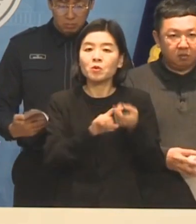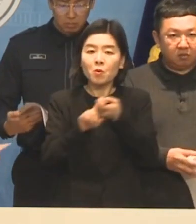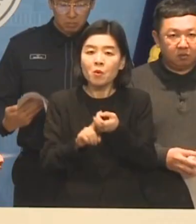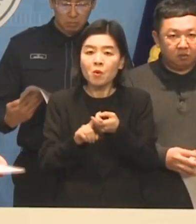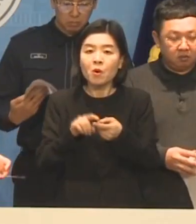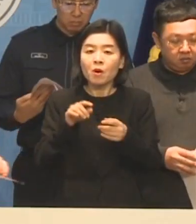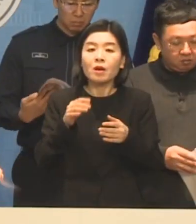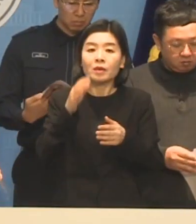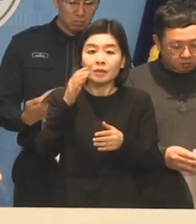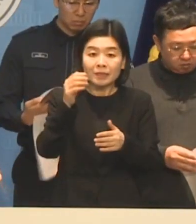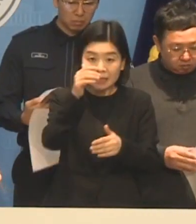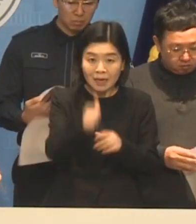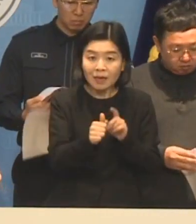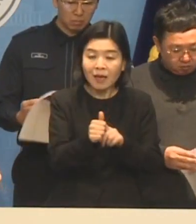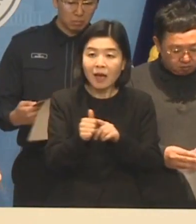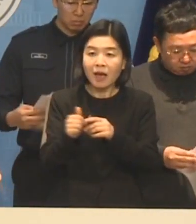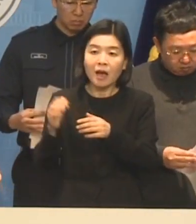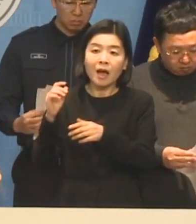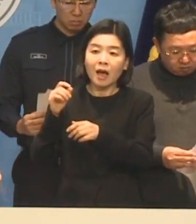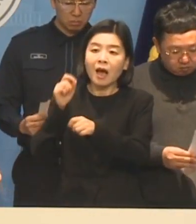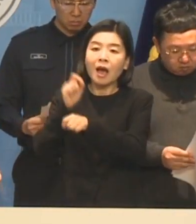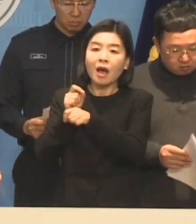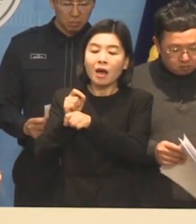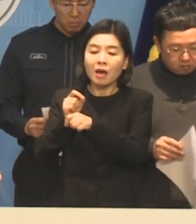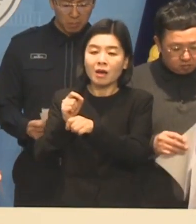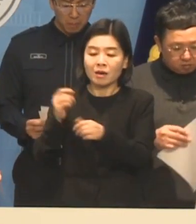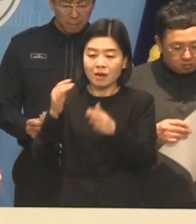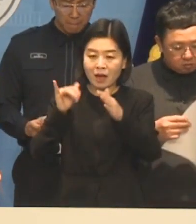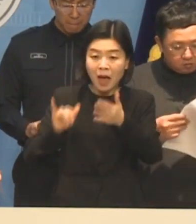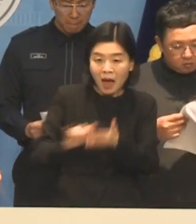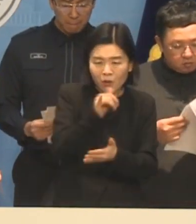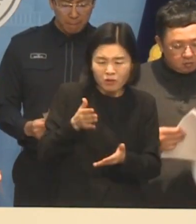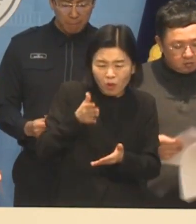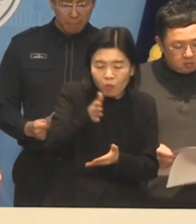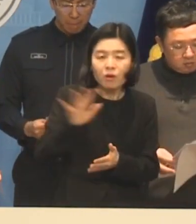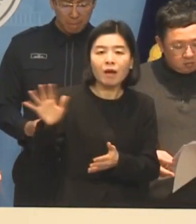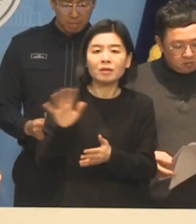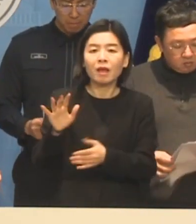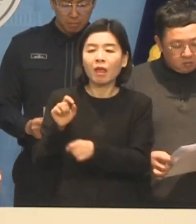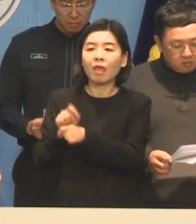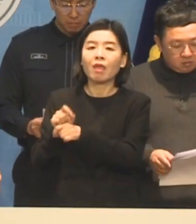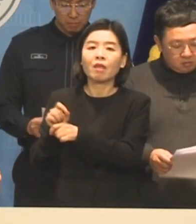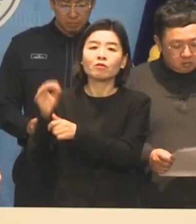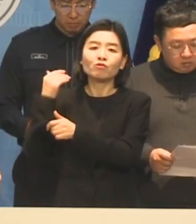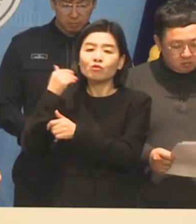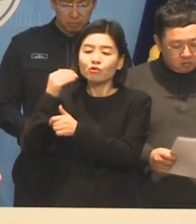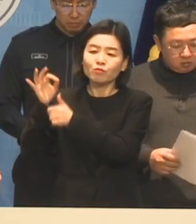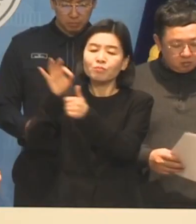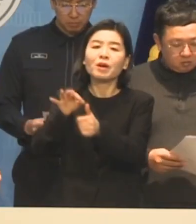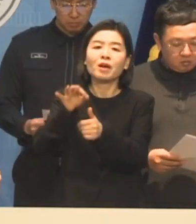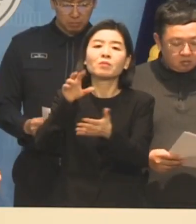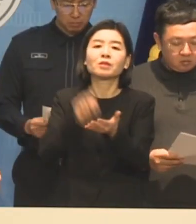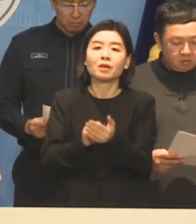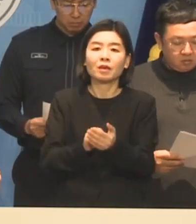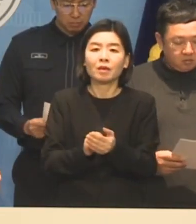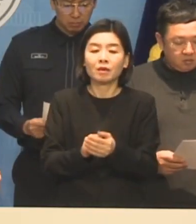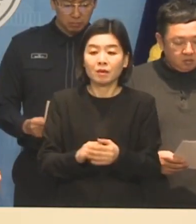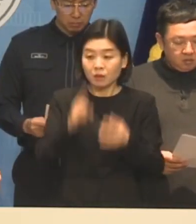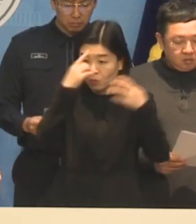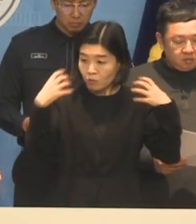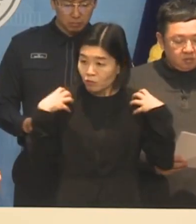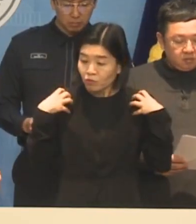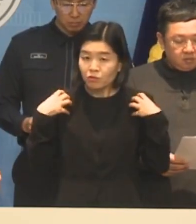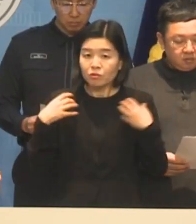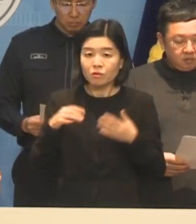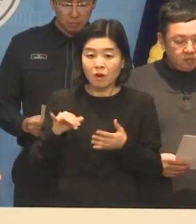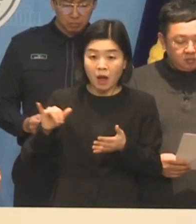있습니다. 우리 노동조합과 인천공항 노동조합 연맹은 정부 항공 비전문가의 낙하산